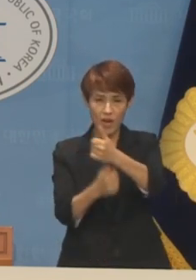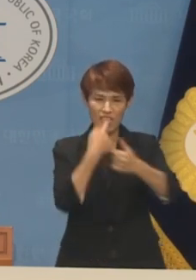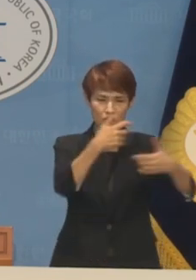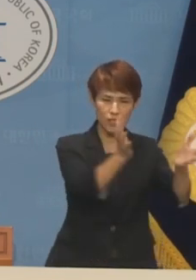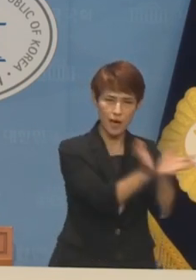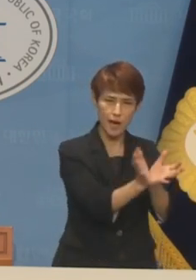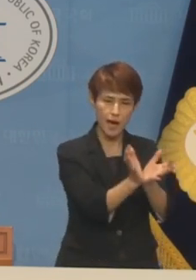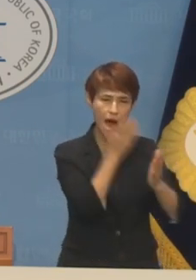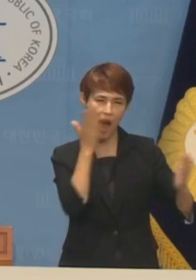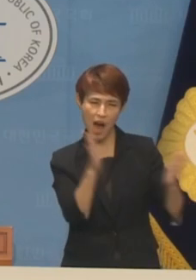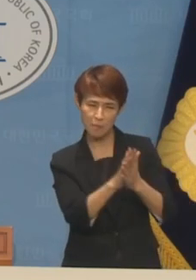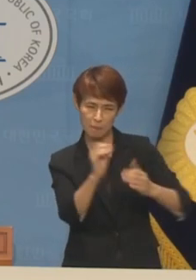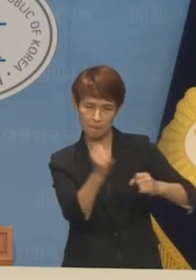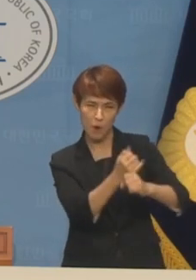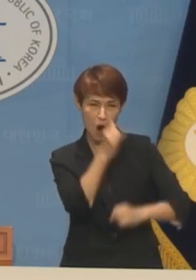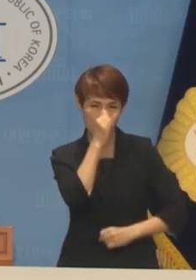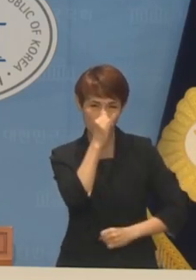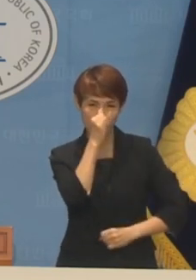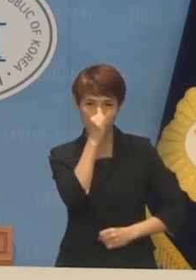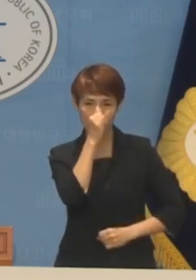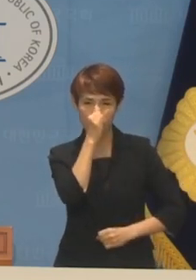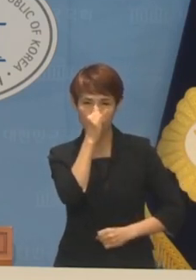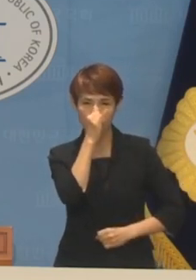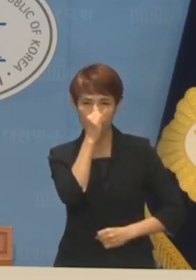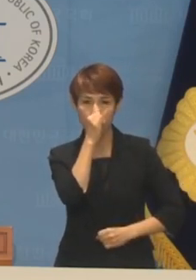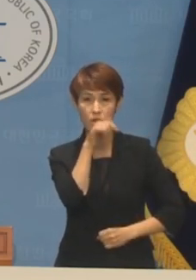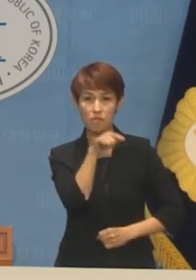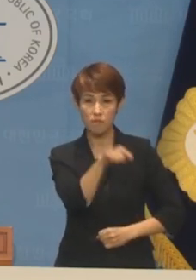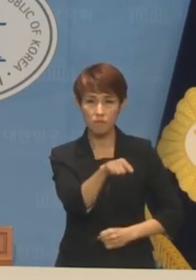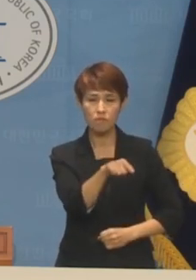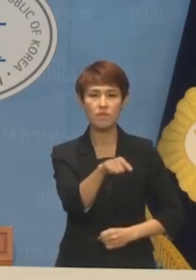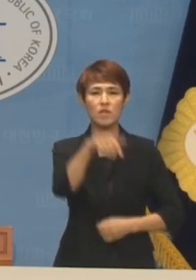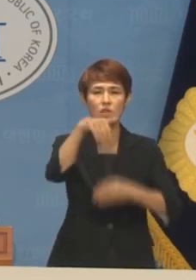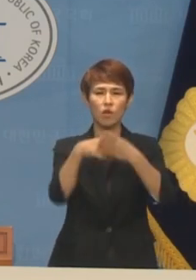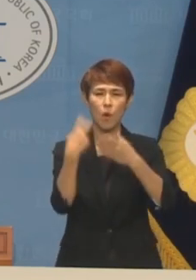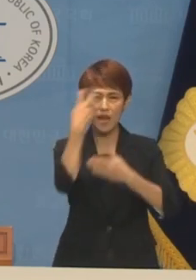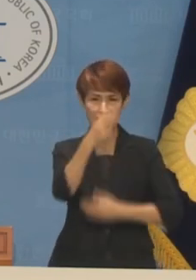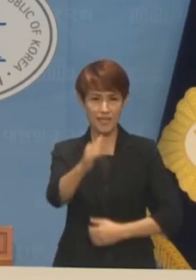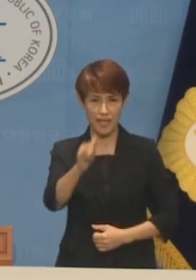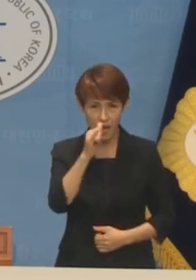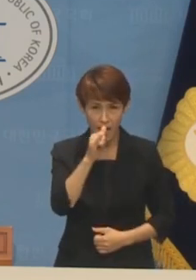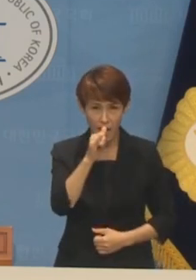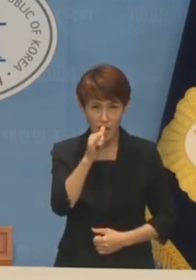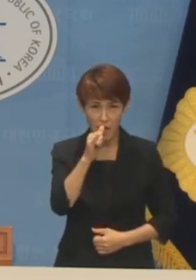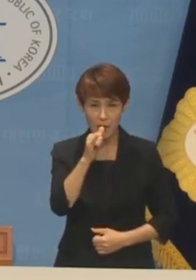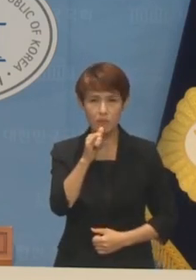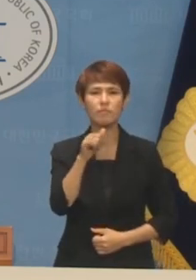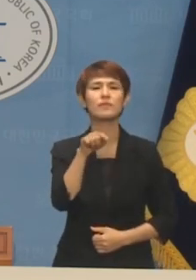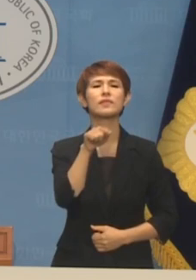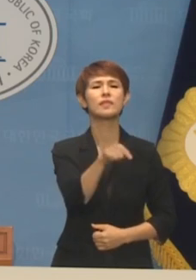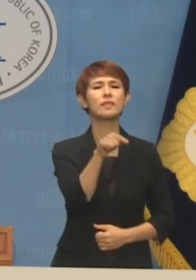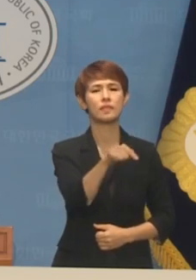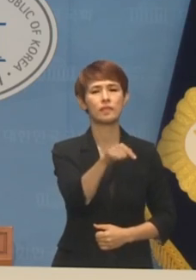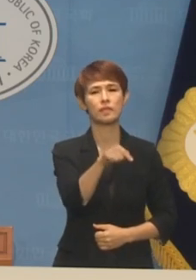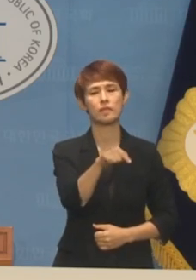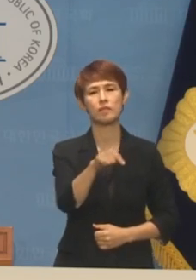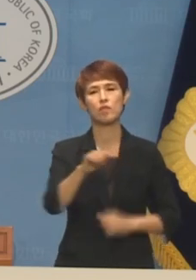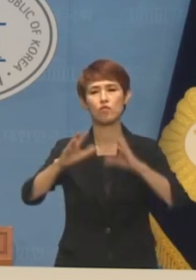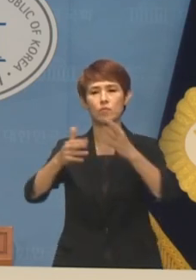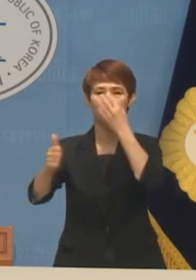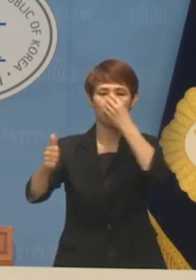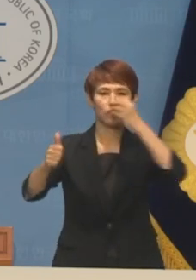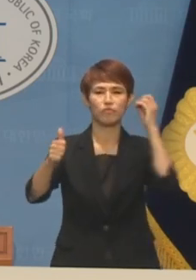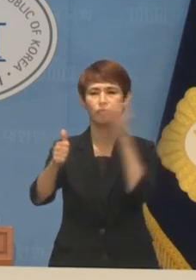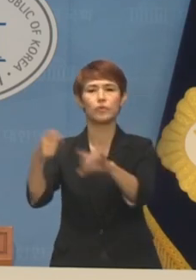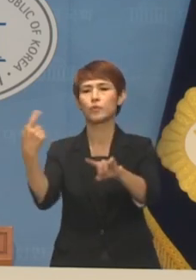결탁해서 부당거래와 유착 공생으로 선거 관리를 했다면 그 자체로 주권자를